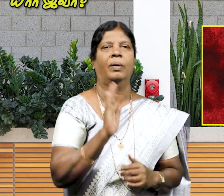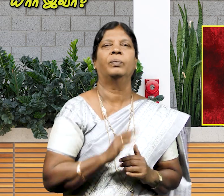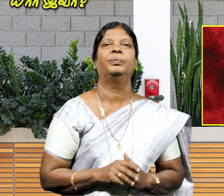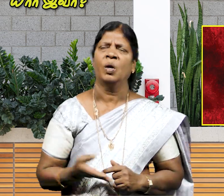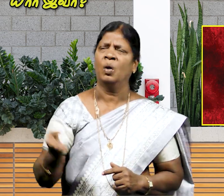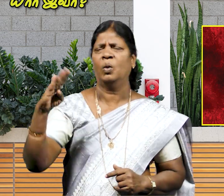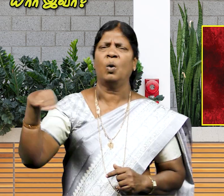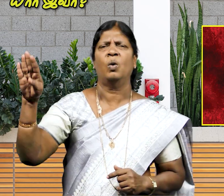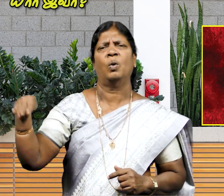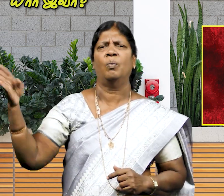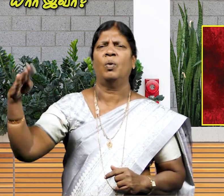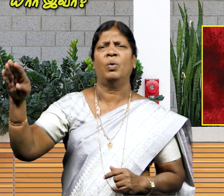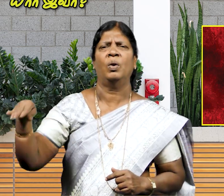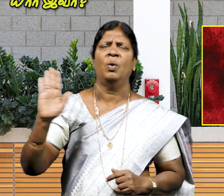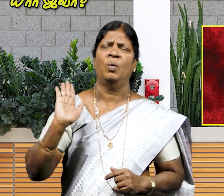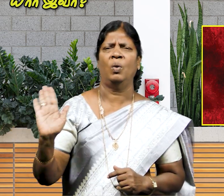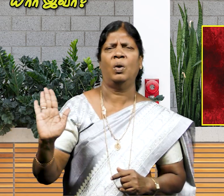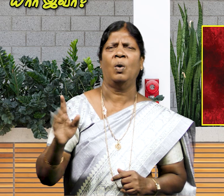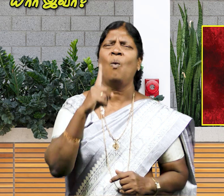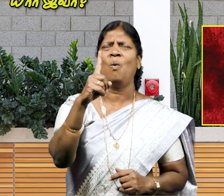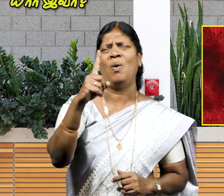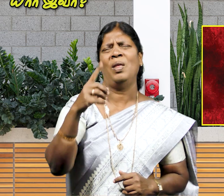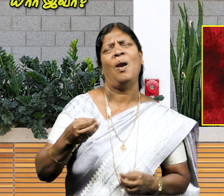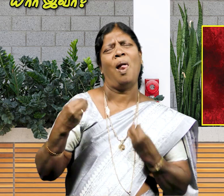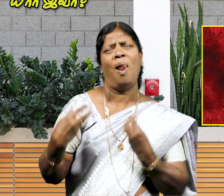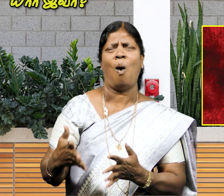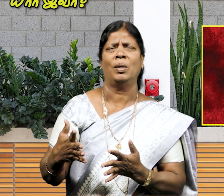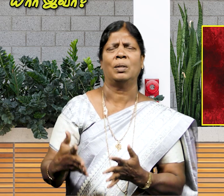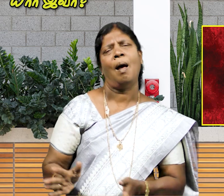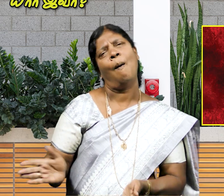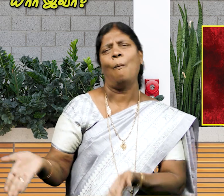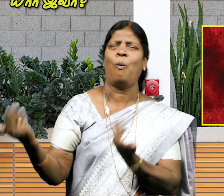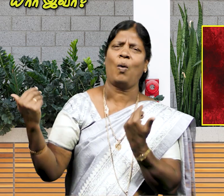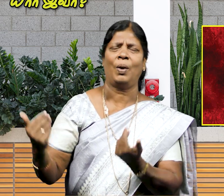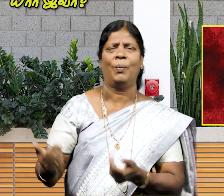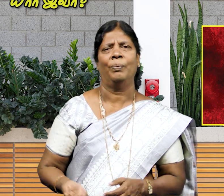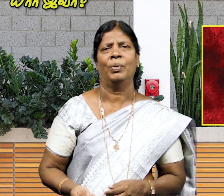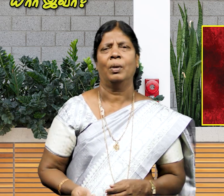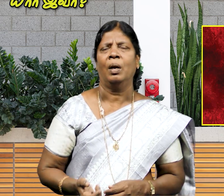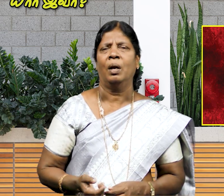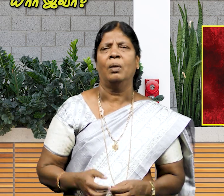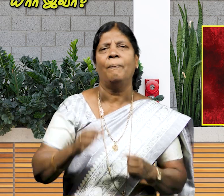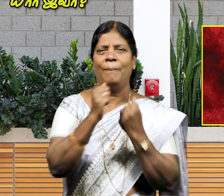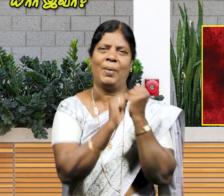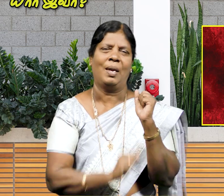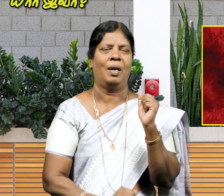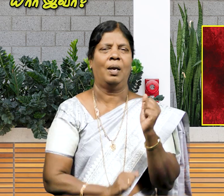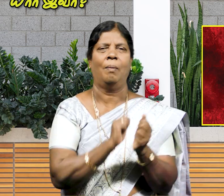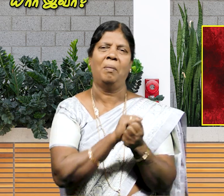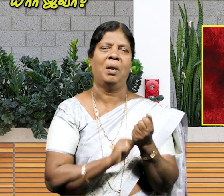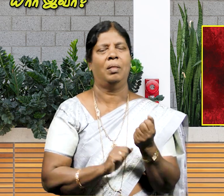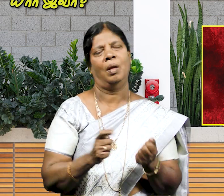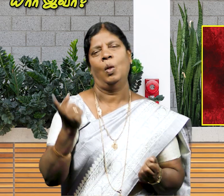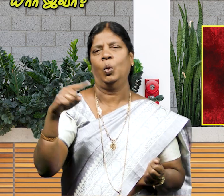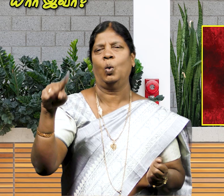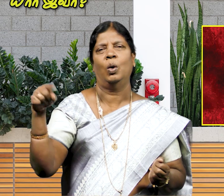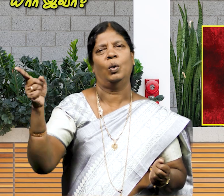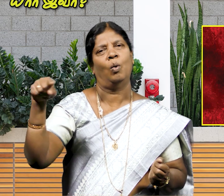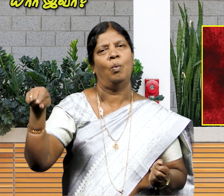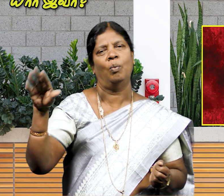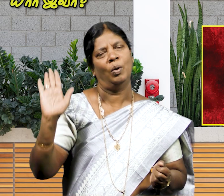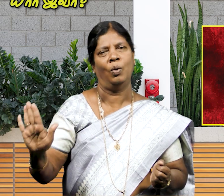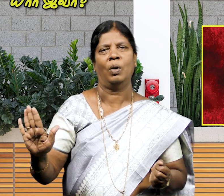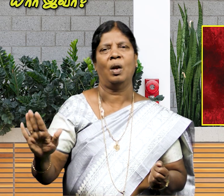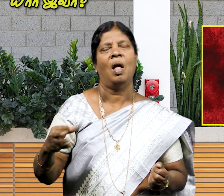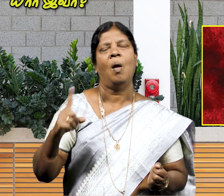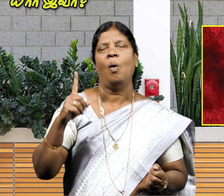எழுப்புகிறார். 99 ஆடு இருக்கிறதே, ஒரு ஆடு தானே, போனால் போகட்டும், மீதம் 99